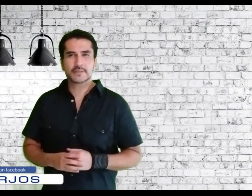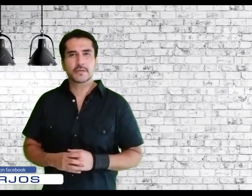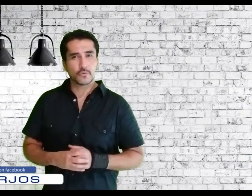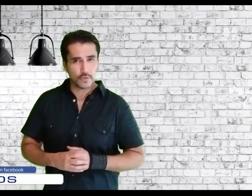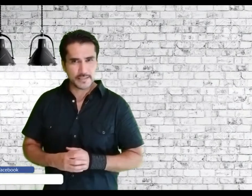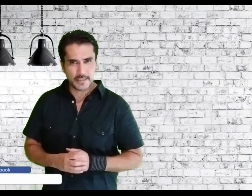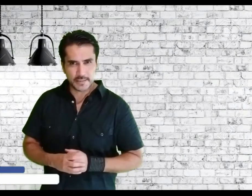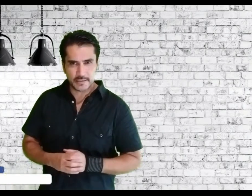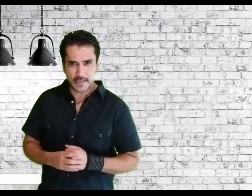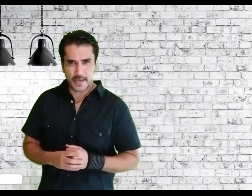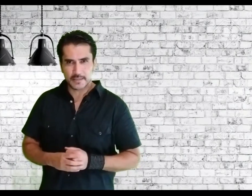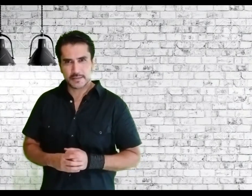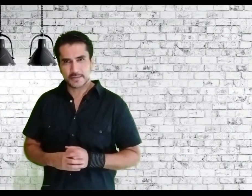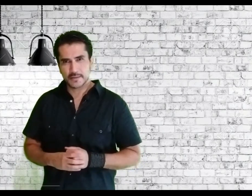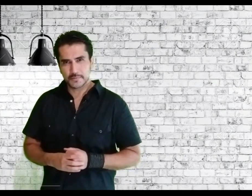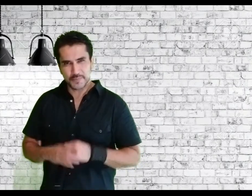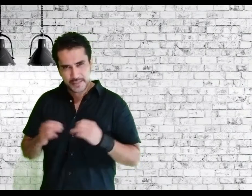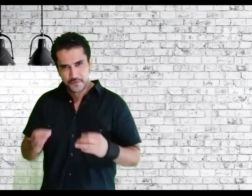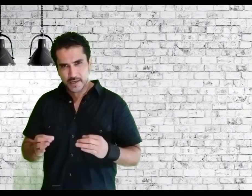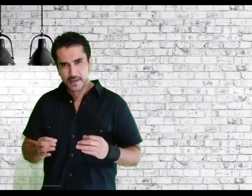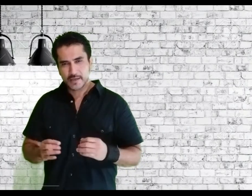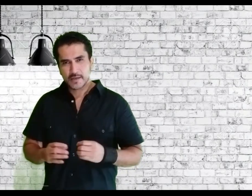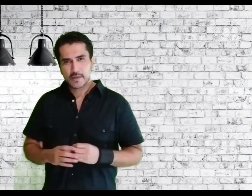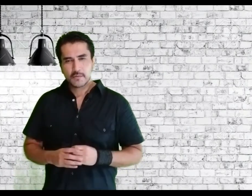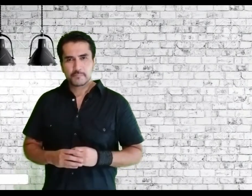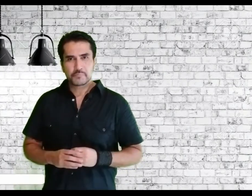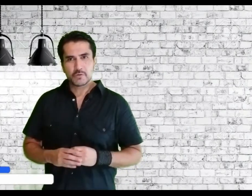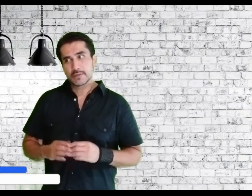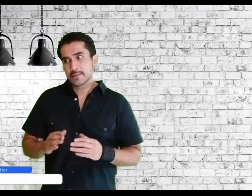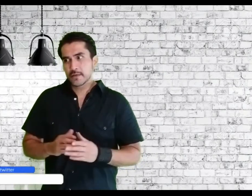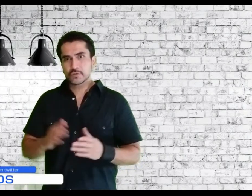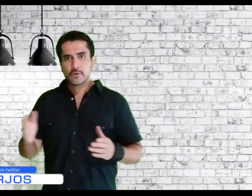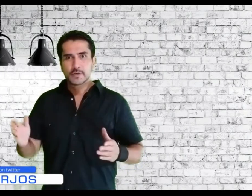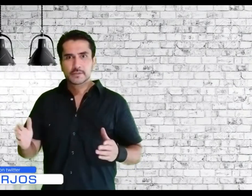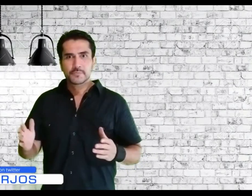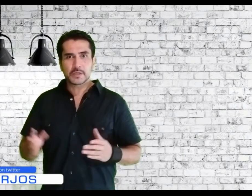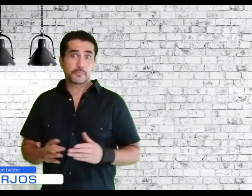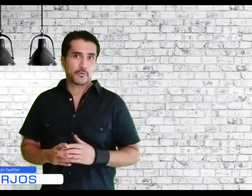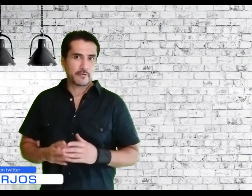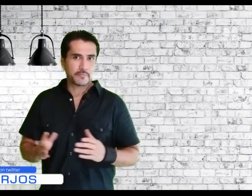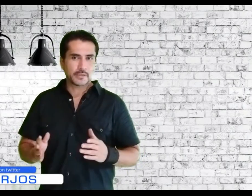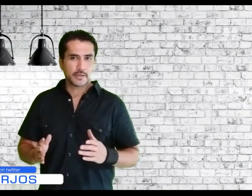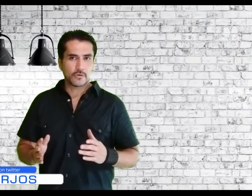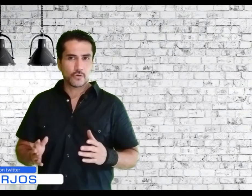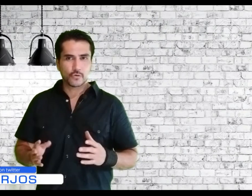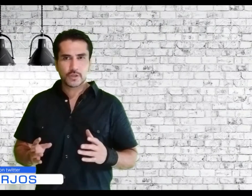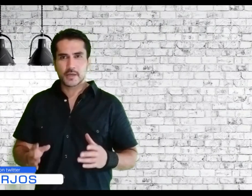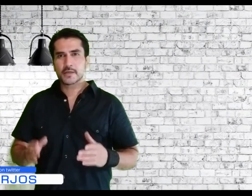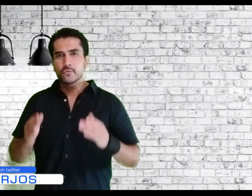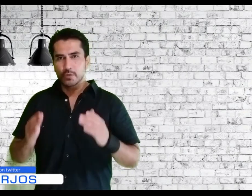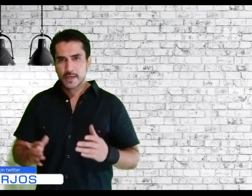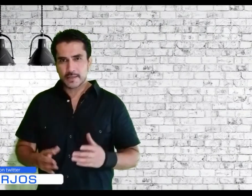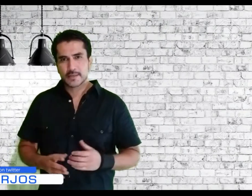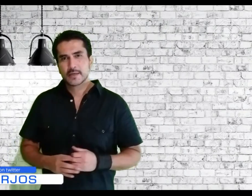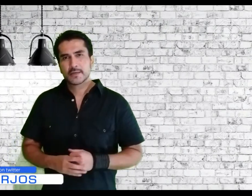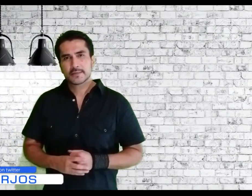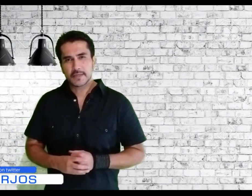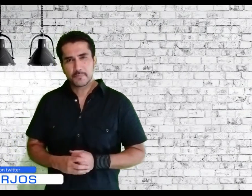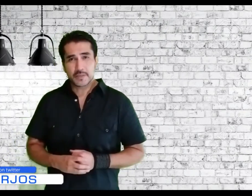tienen una seña ya específica, pero existen otras 40.000 que probablemente no tienen una seña